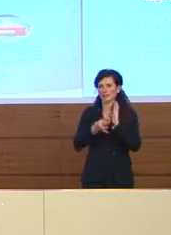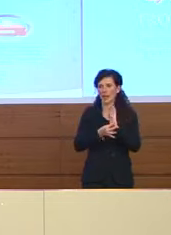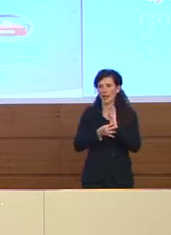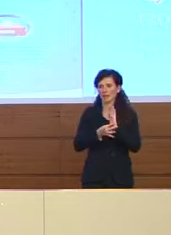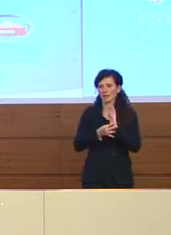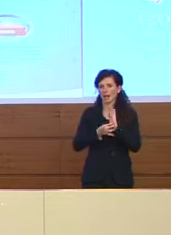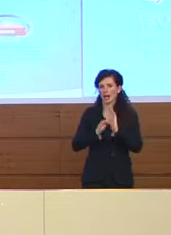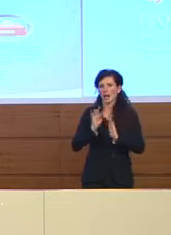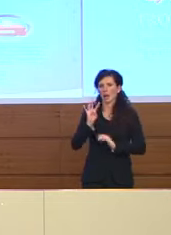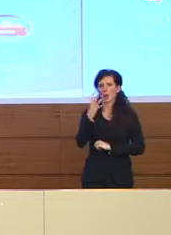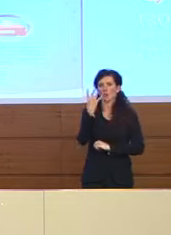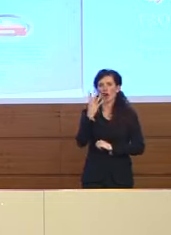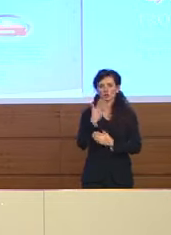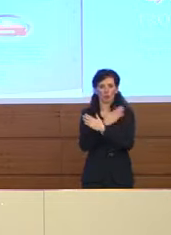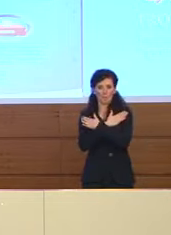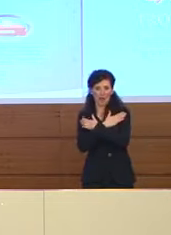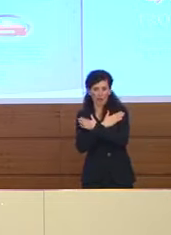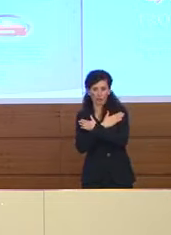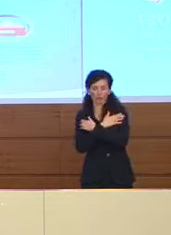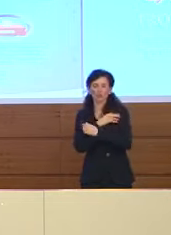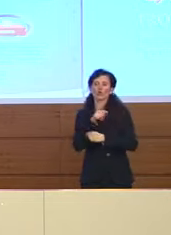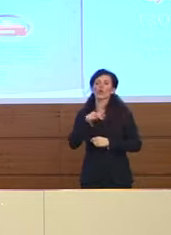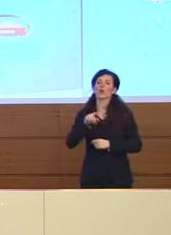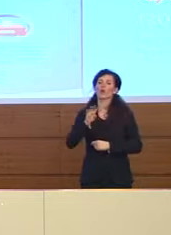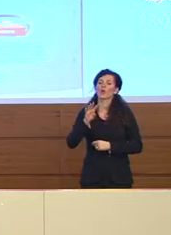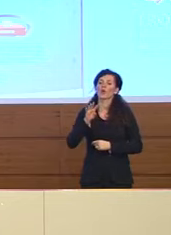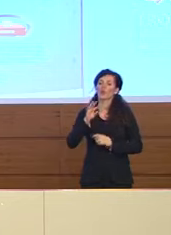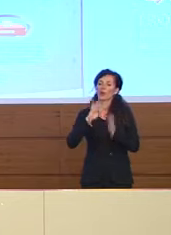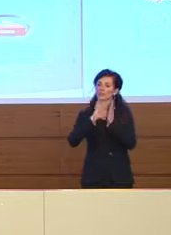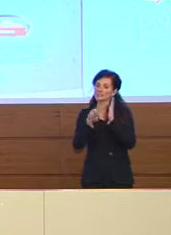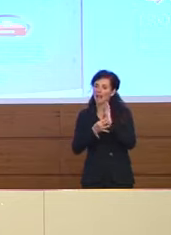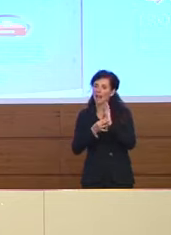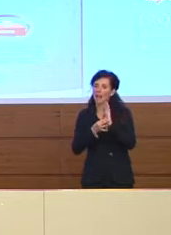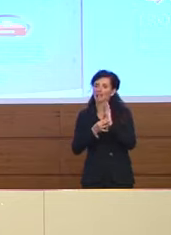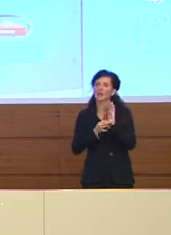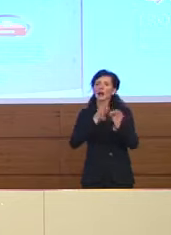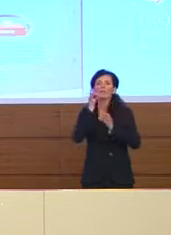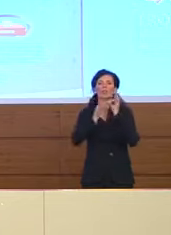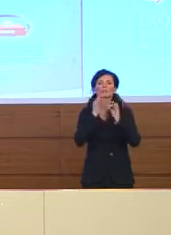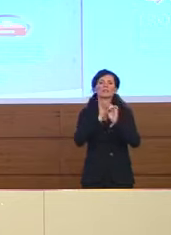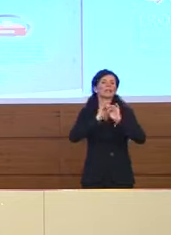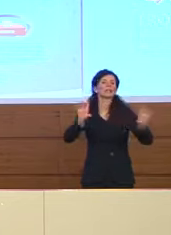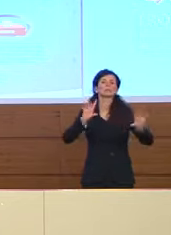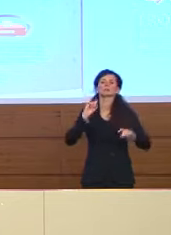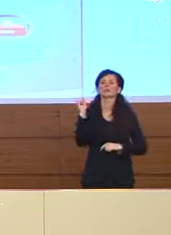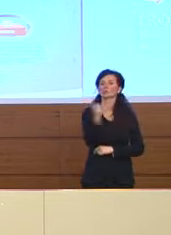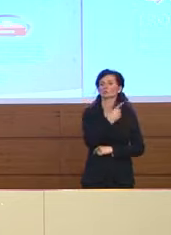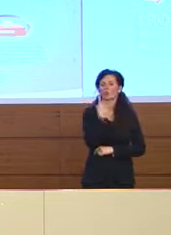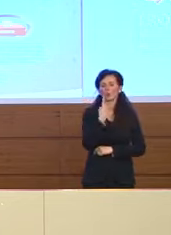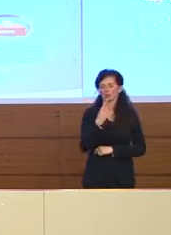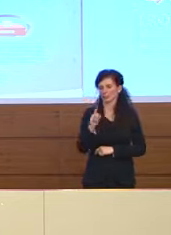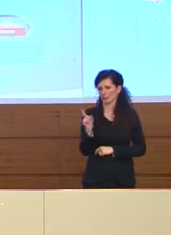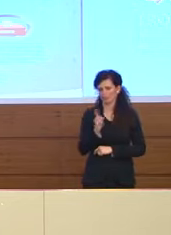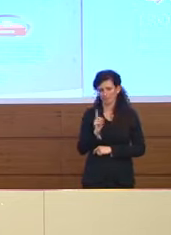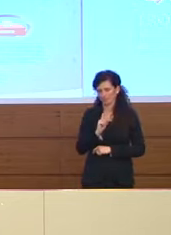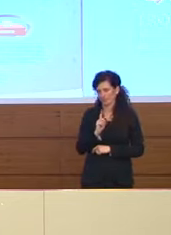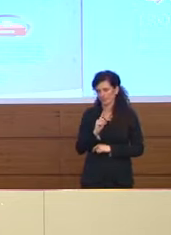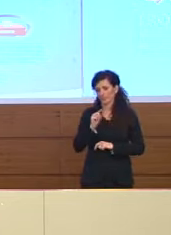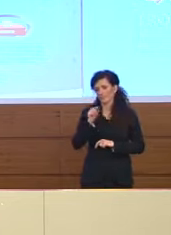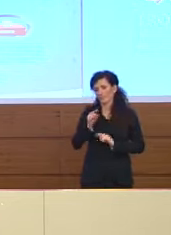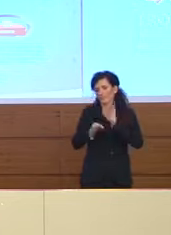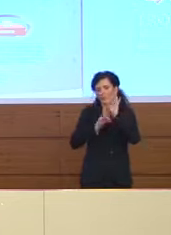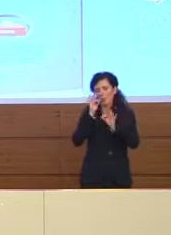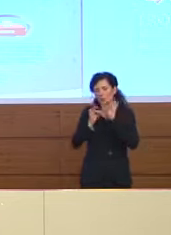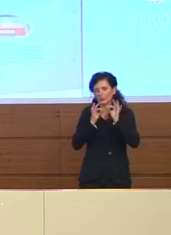di liberi tutti e chiaro che va considerato come ho detto prima una gradualità